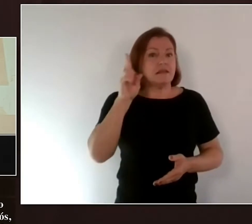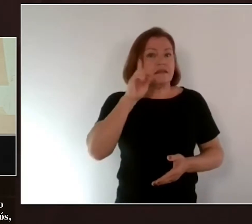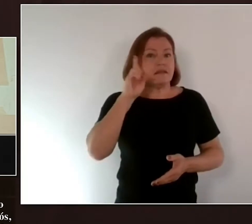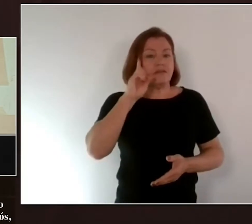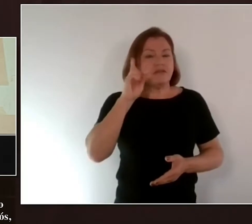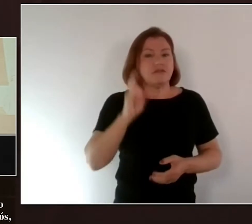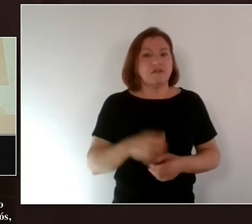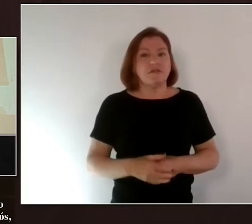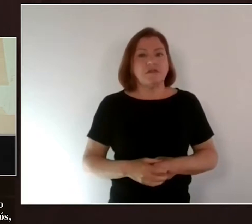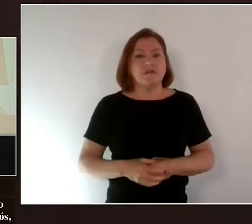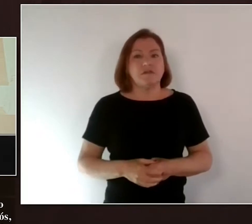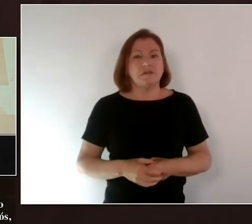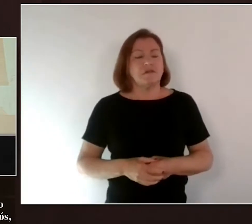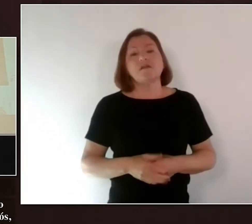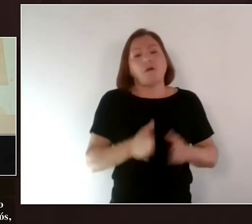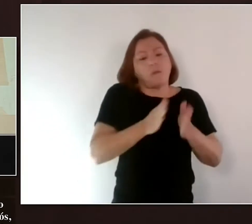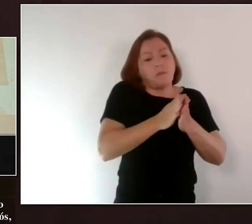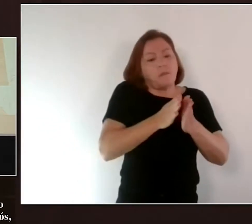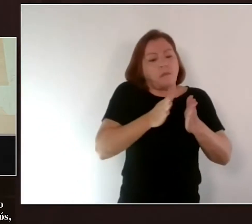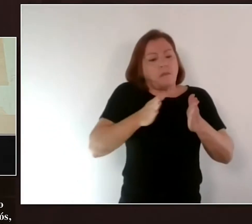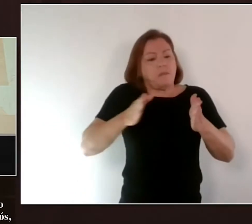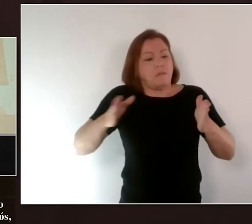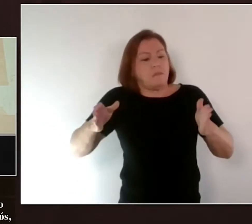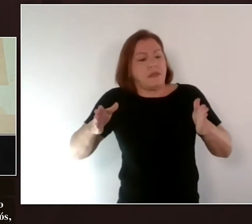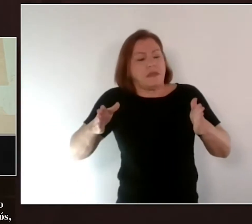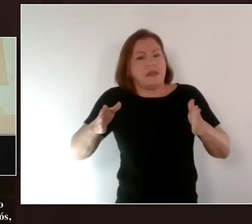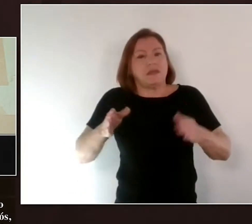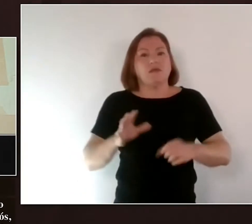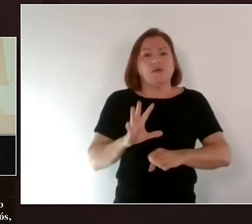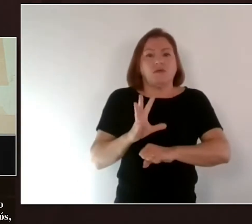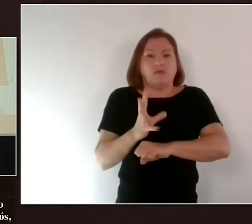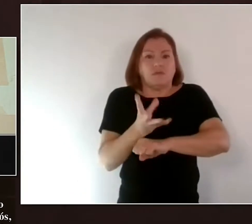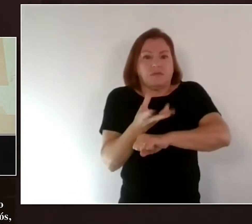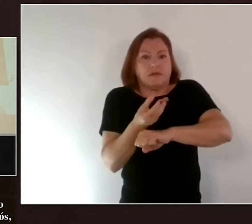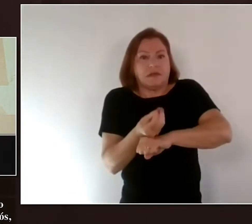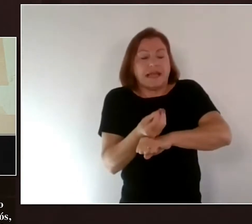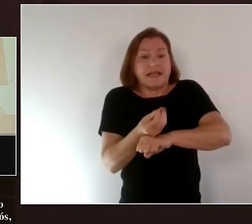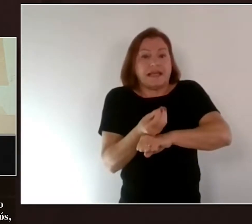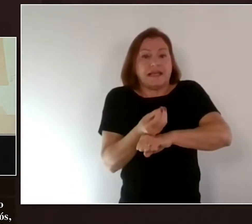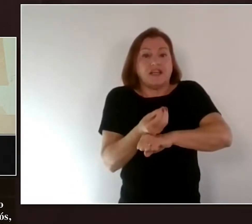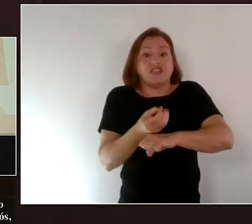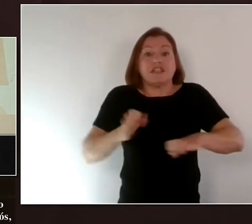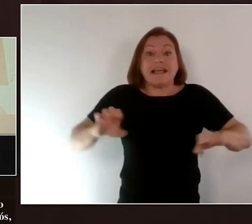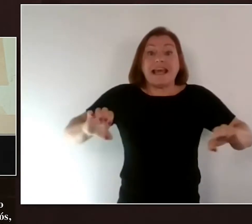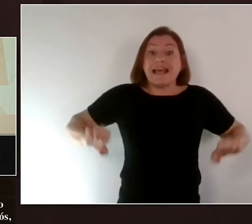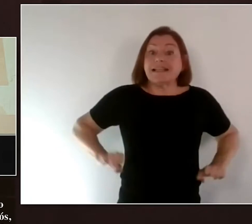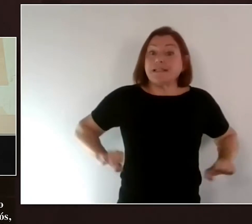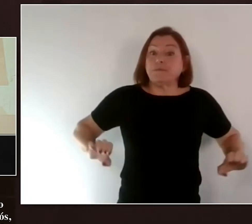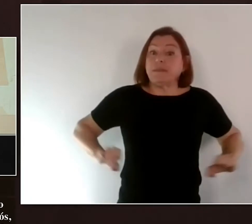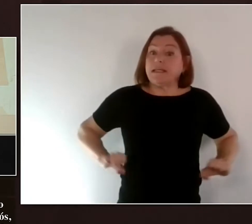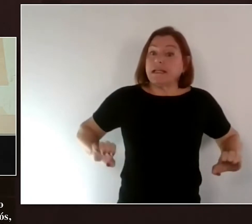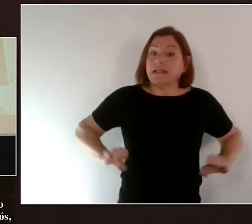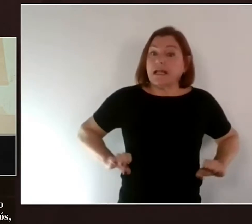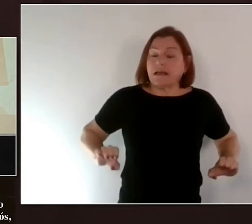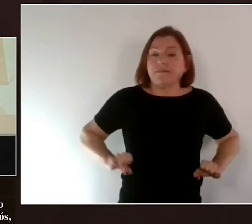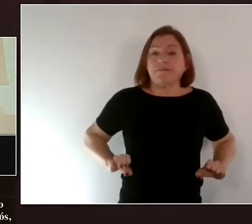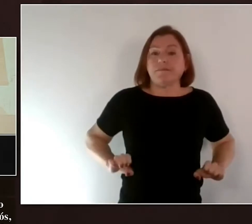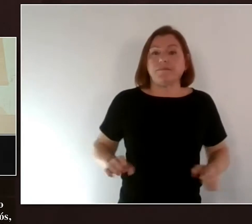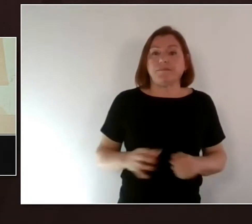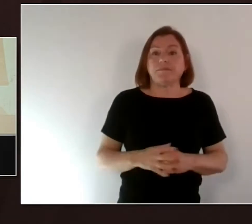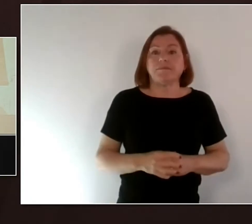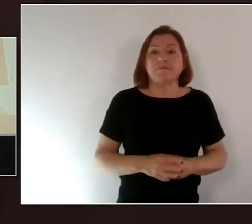Esmirna, o período profético, né, corresponde a 300 anos aproximadamente. E